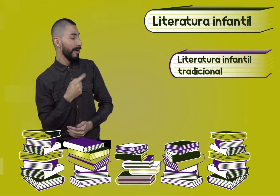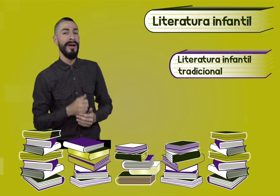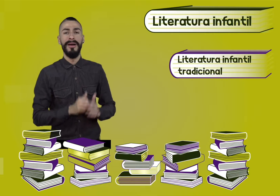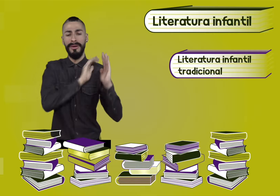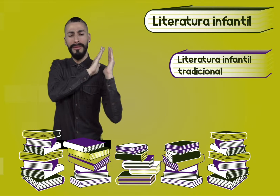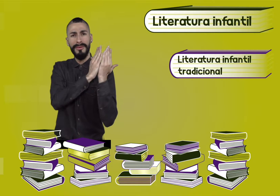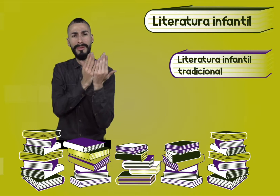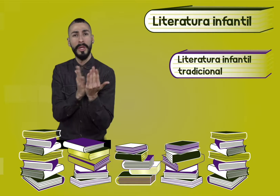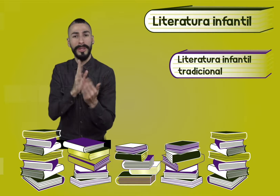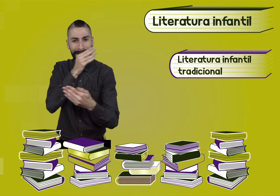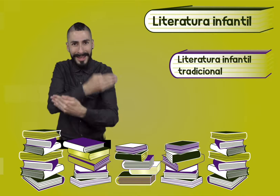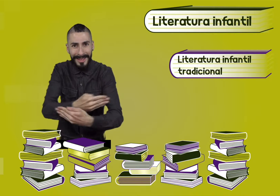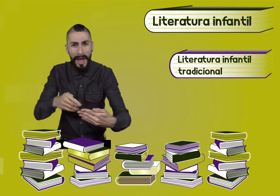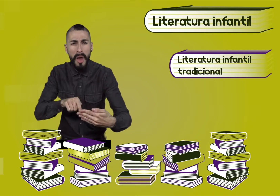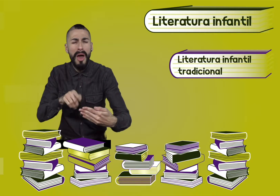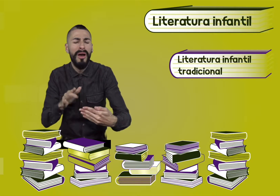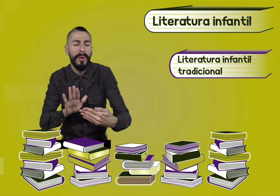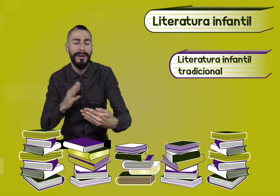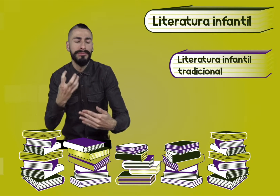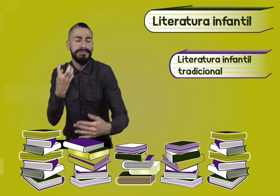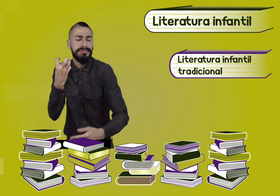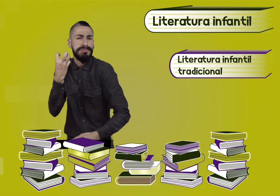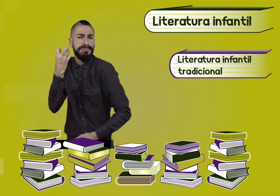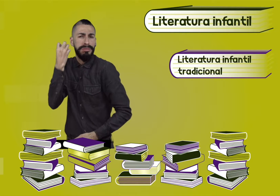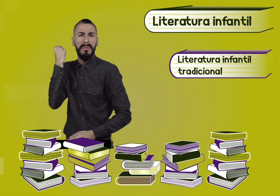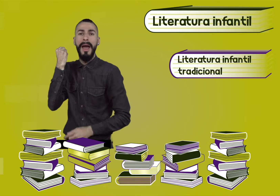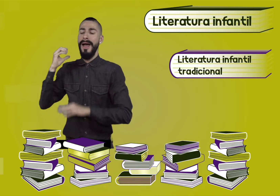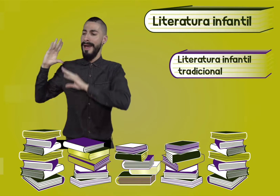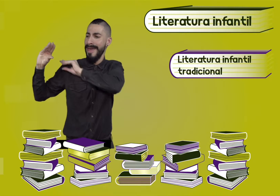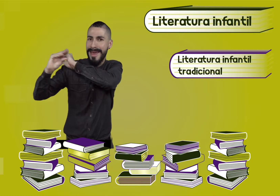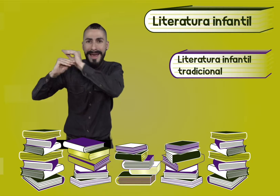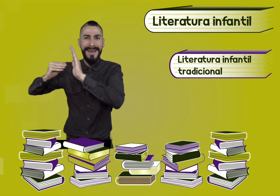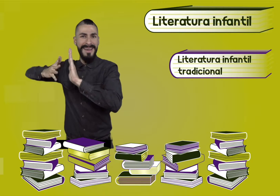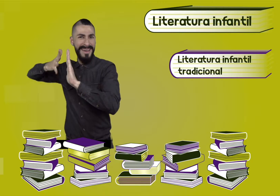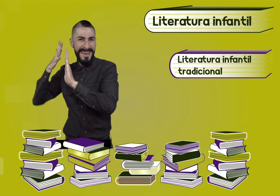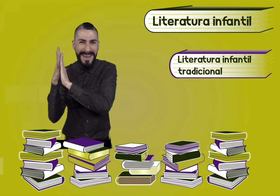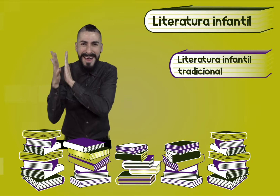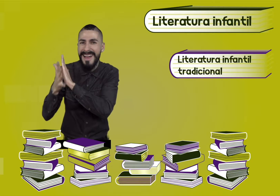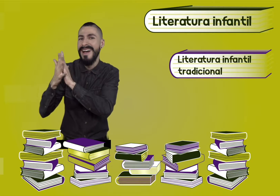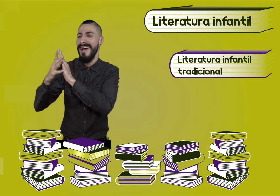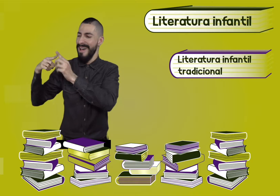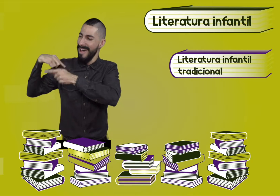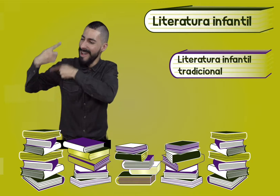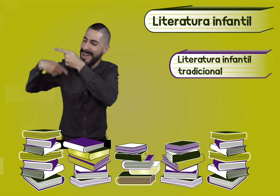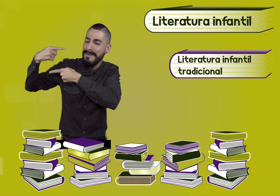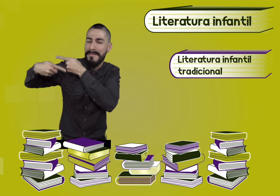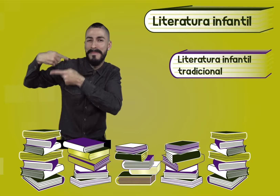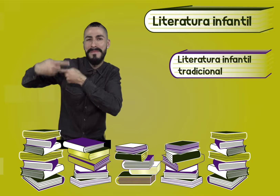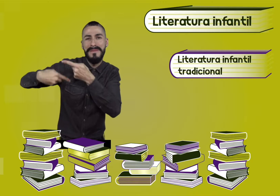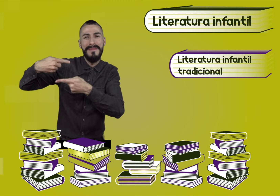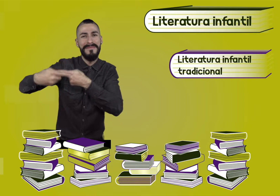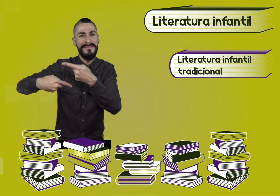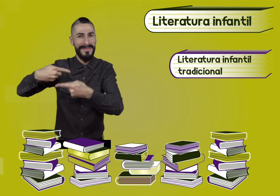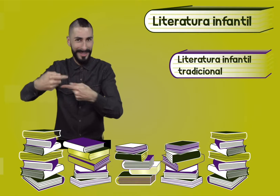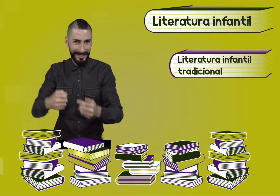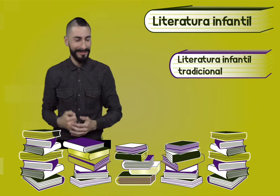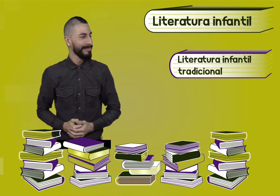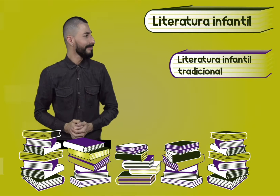En ella encontramos la literatura infantil tradicional, que consiste en narraciones clásicas que se han transmitido de generación en